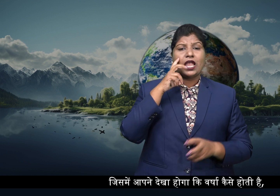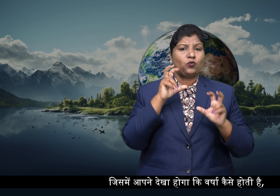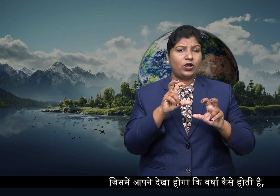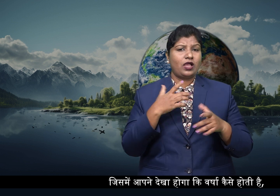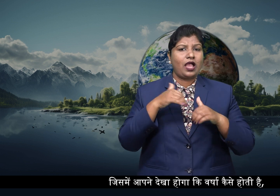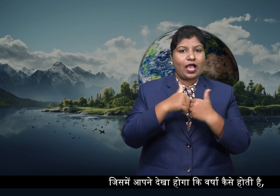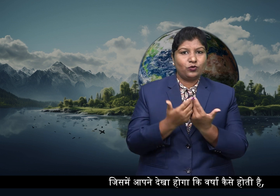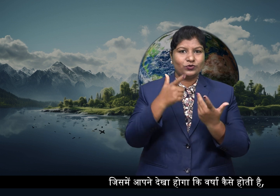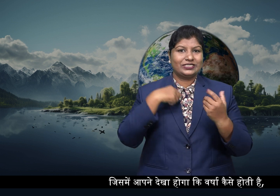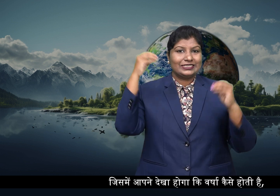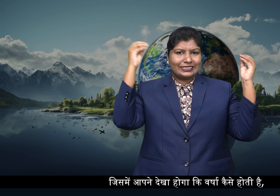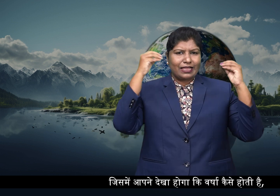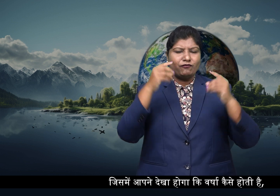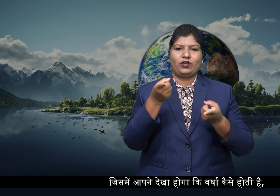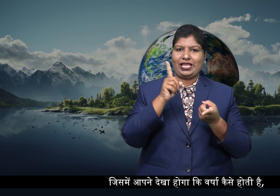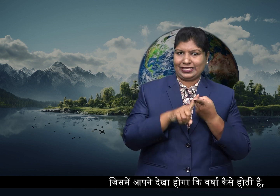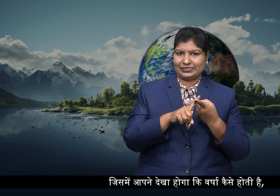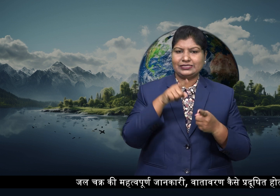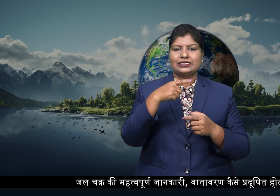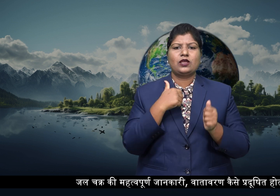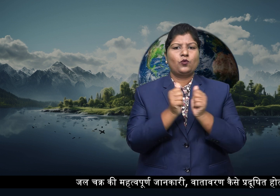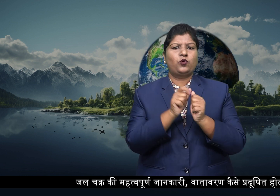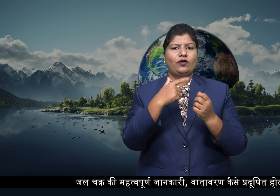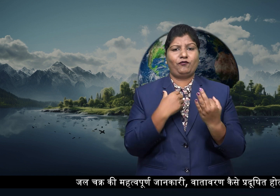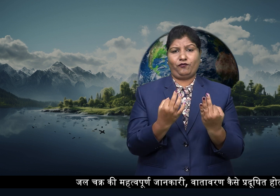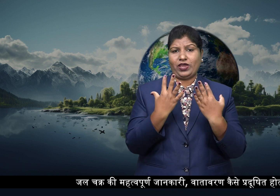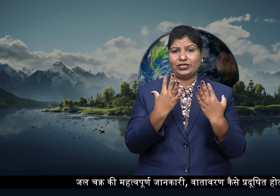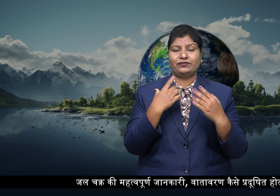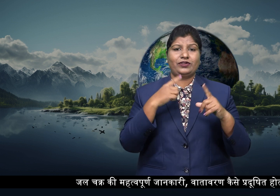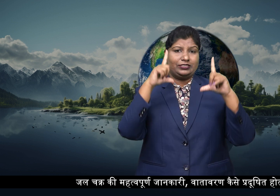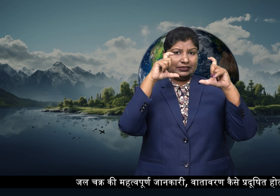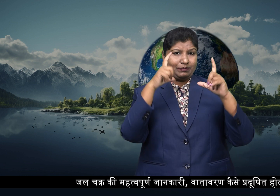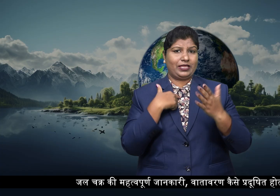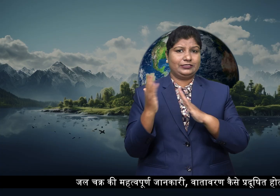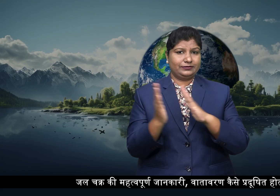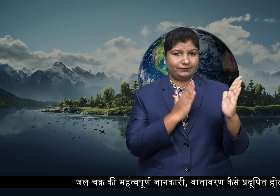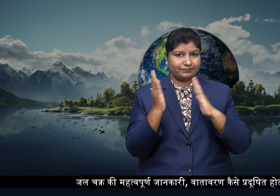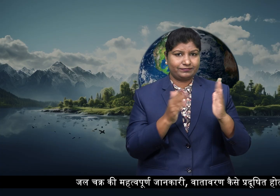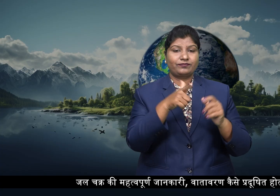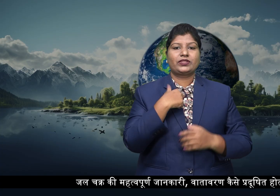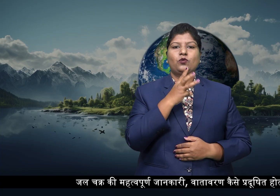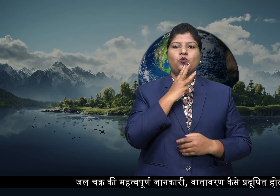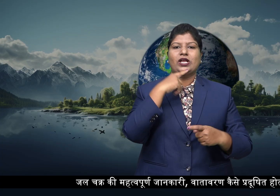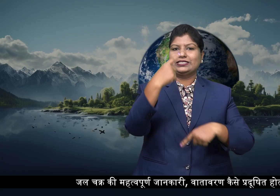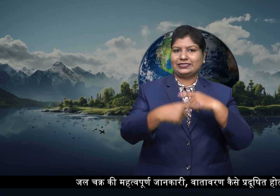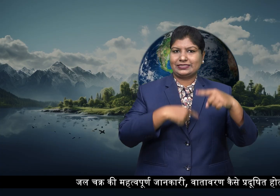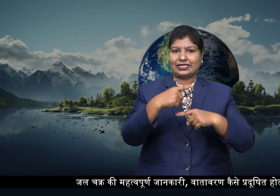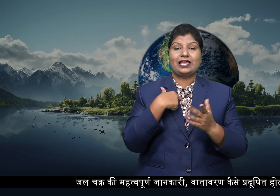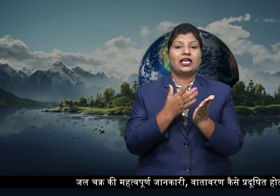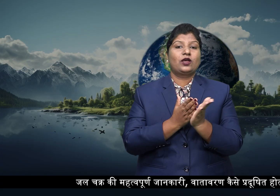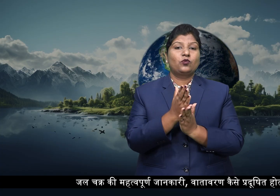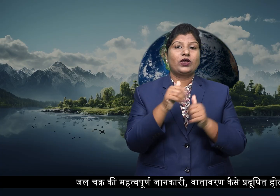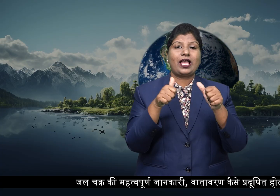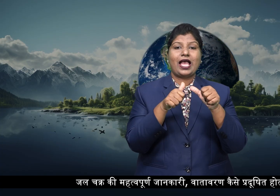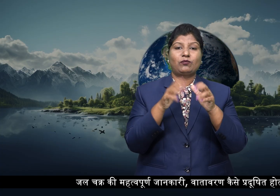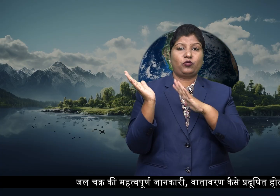आपने देखा होगा कि वर्षा कैसे होती है, जल चक्र की महत्वपूर्ण जानकारी, वातावरण कैसे प्रदूषित होता